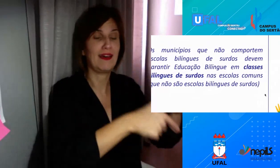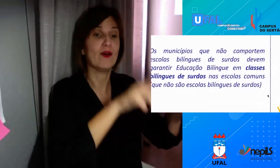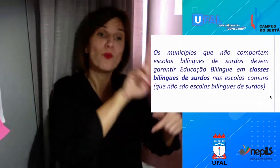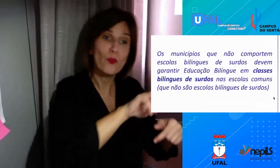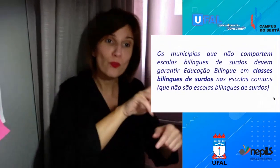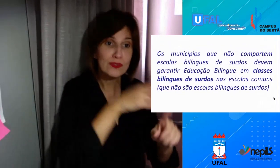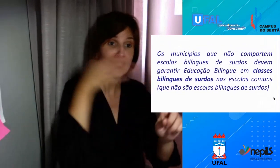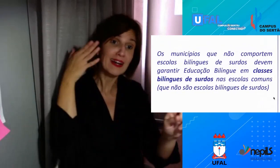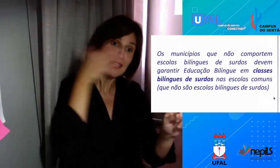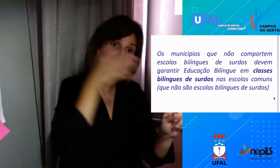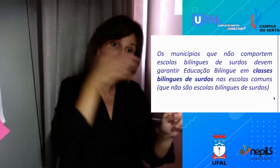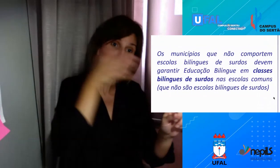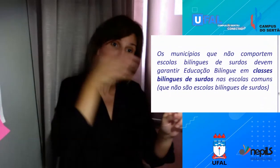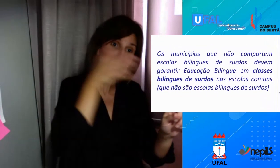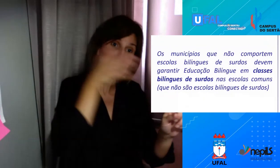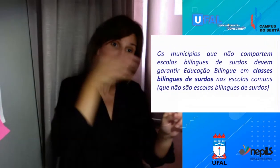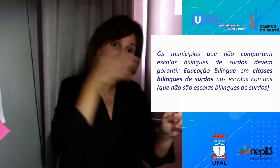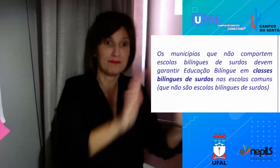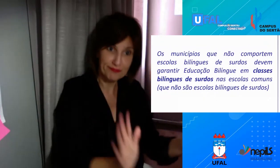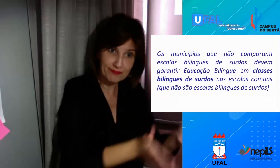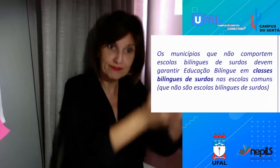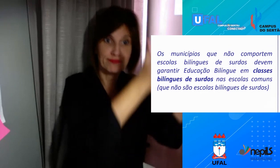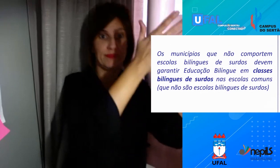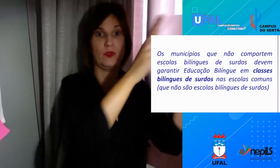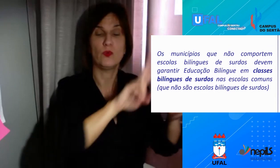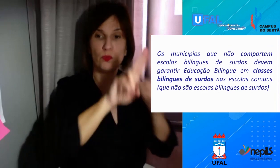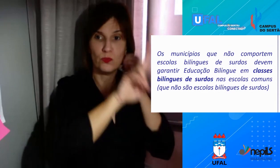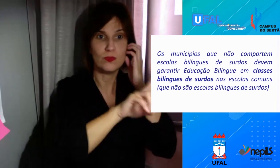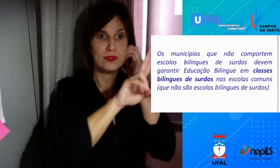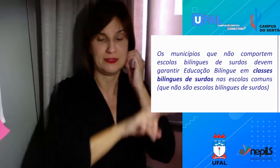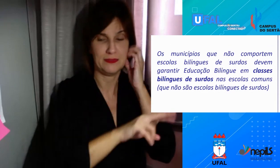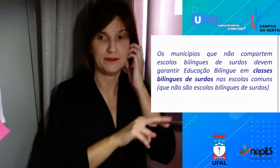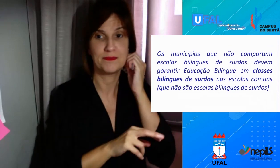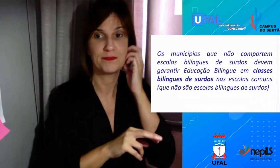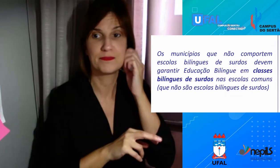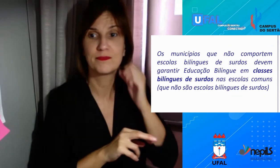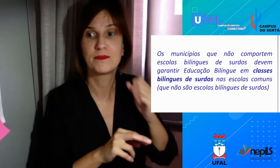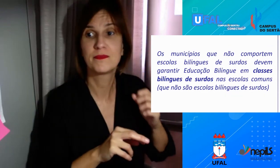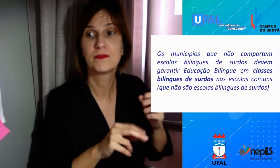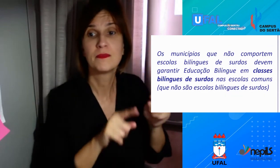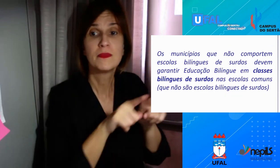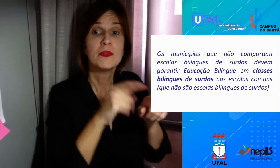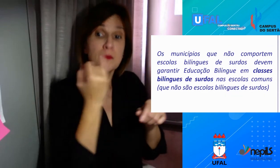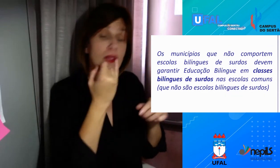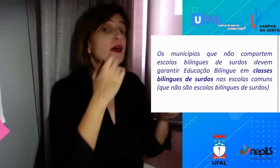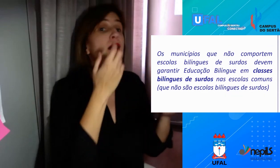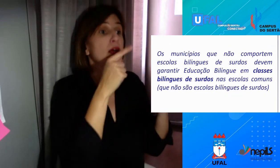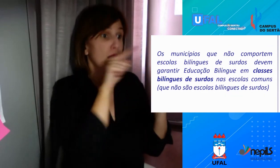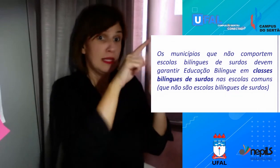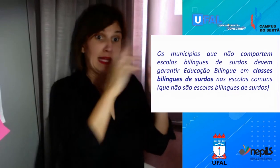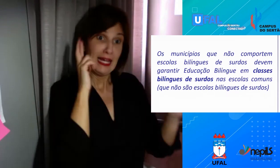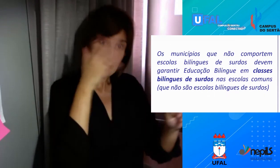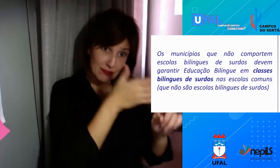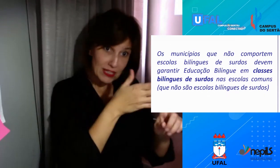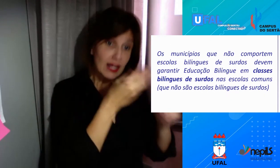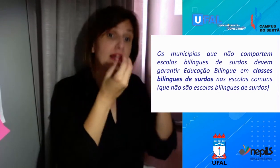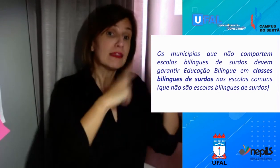E que, dessa forma, o trabalho seja feito também a partir daquilo que nós trazemos